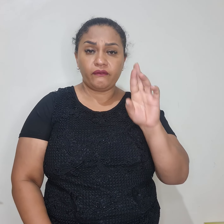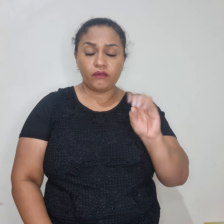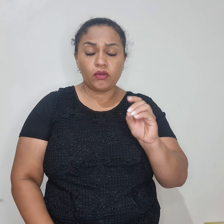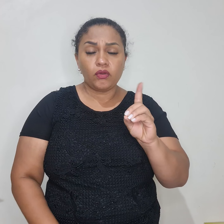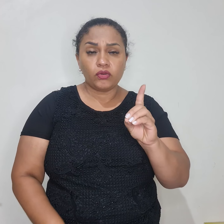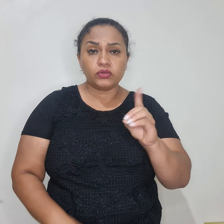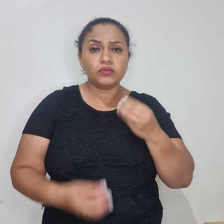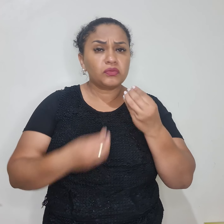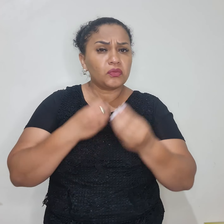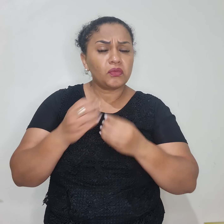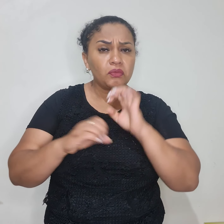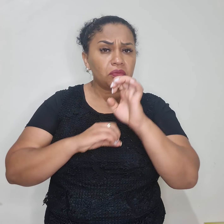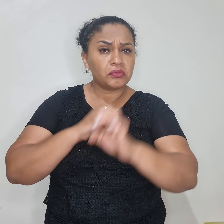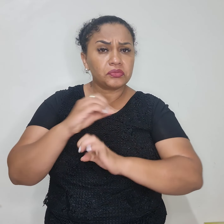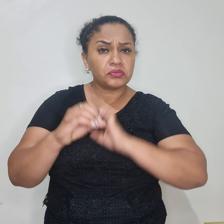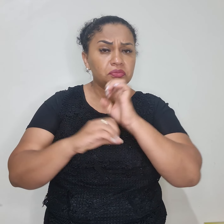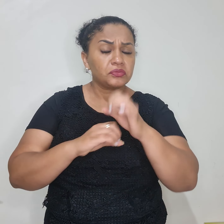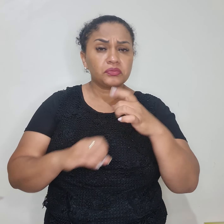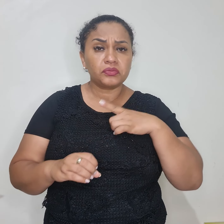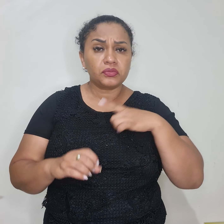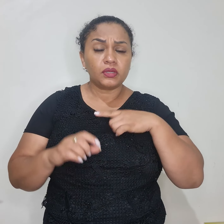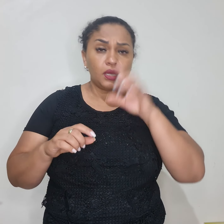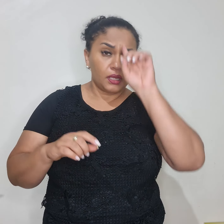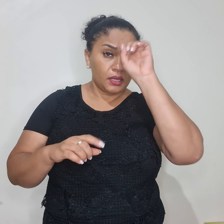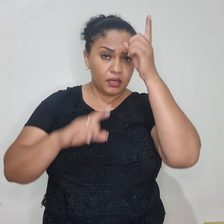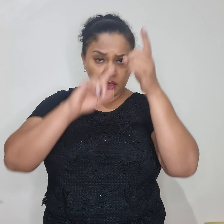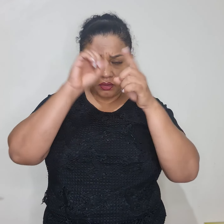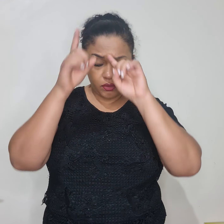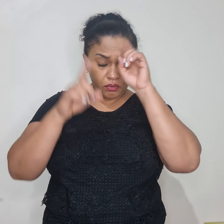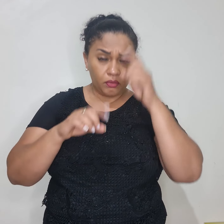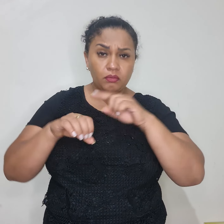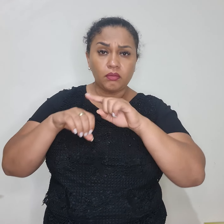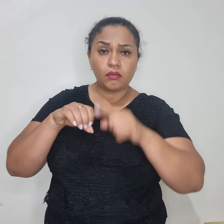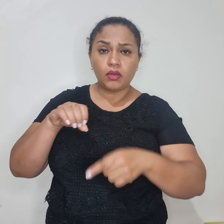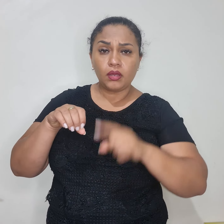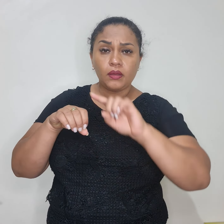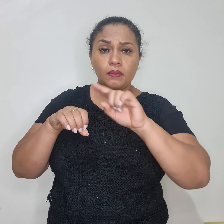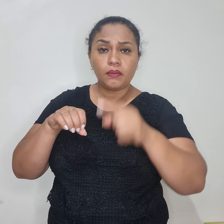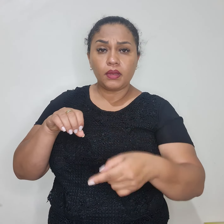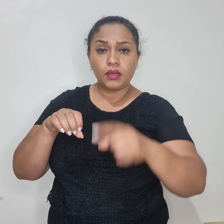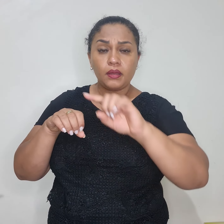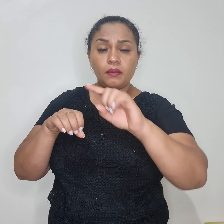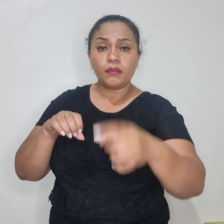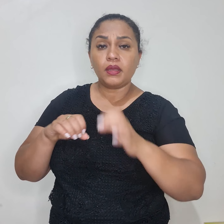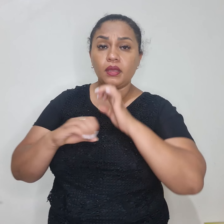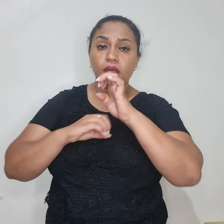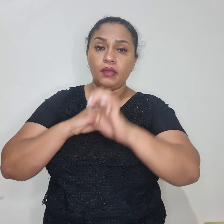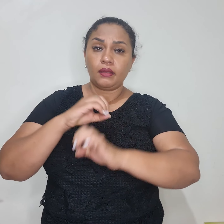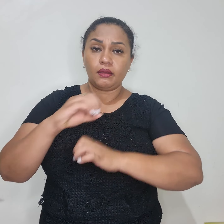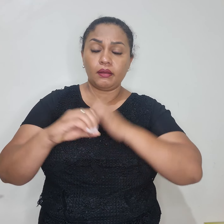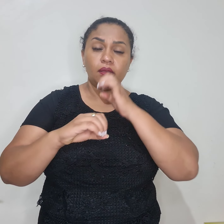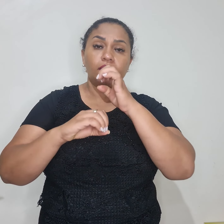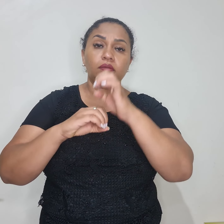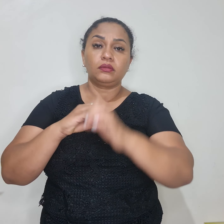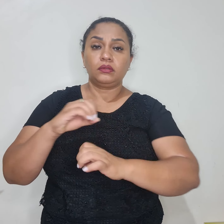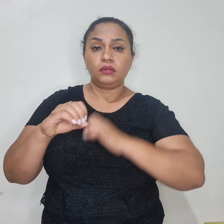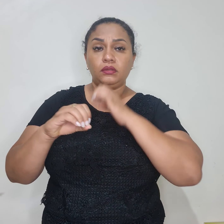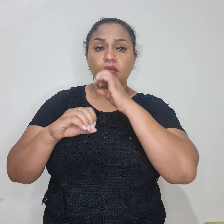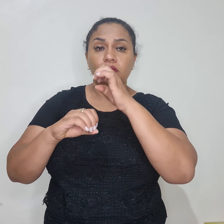dispostas. E ele criou esse modelo das camadas. Olha, os elétrons movem-se ao redor do núcleo atômico em órbitas